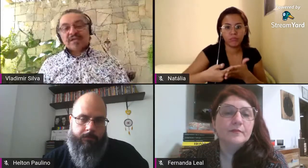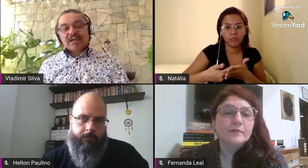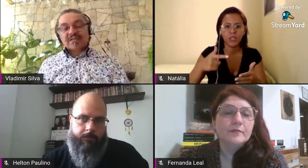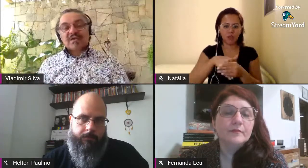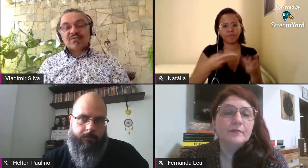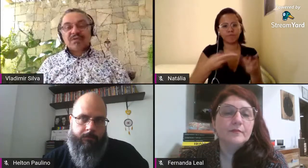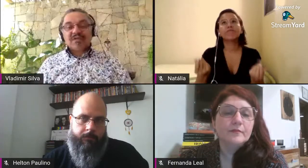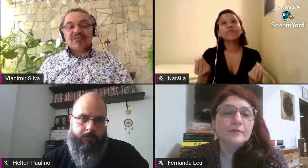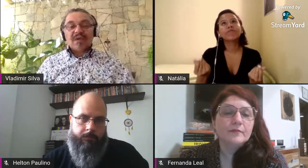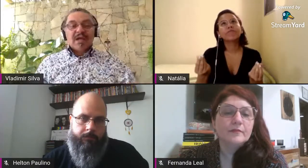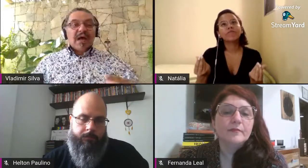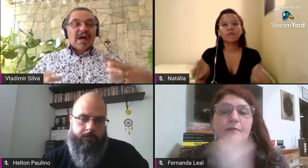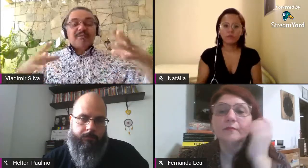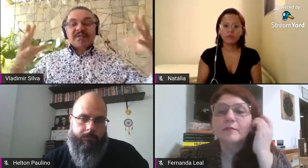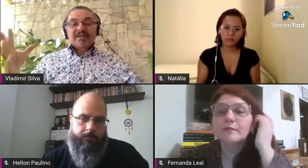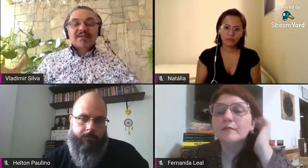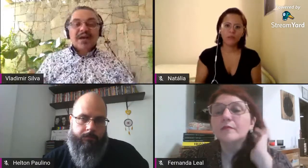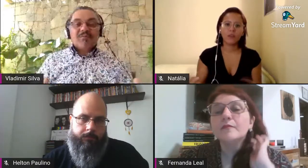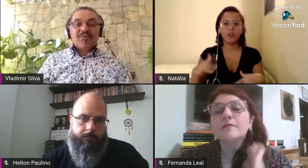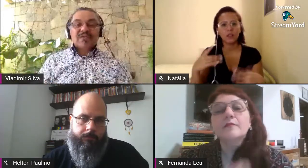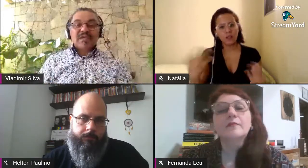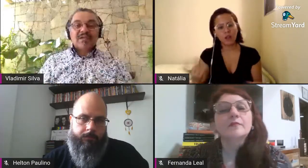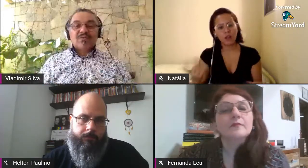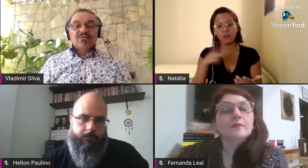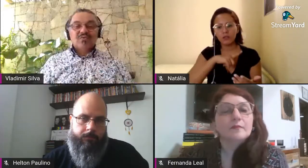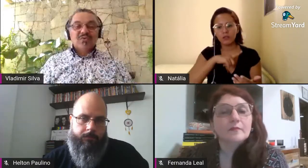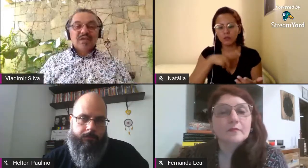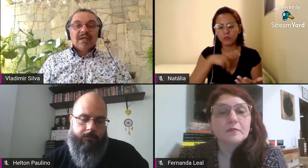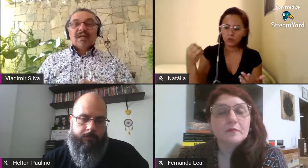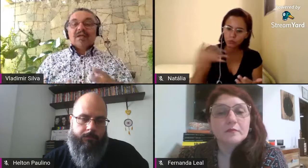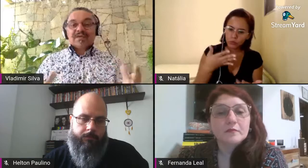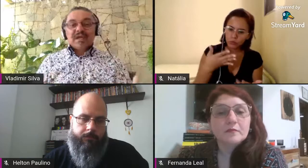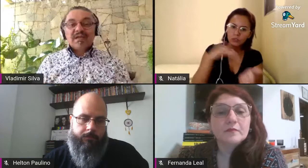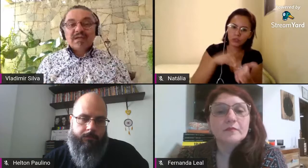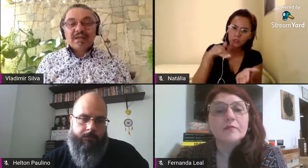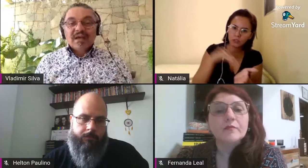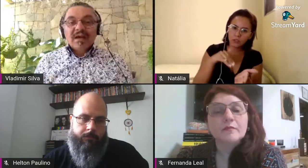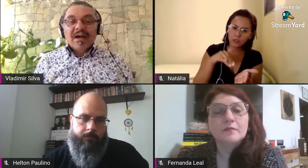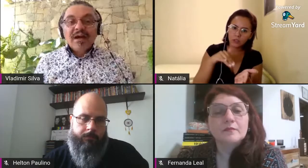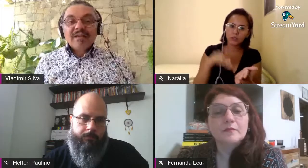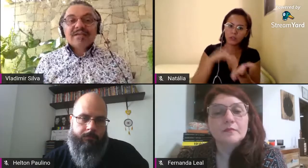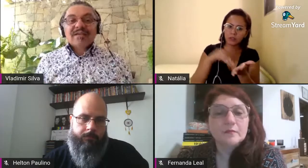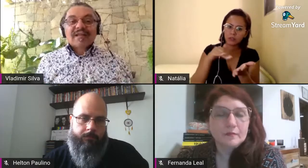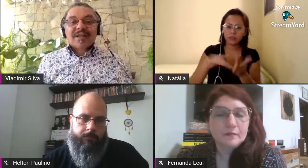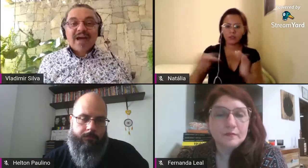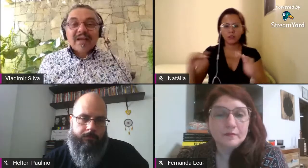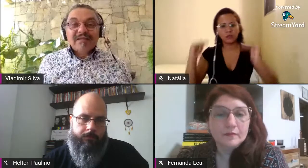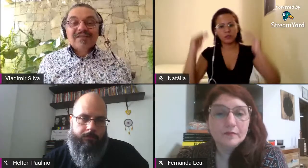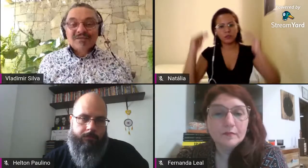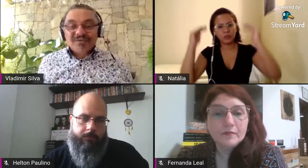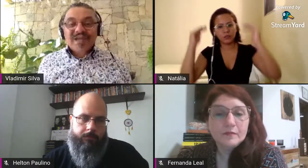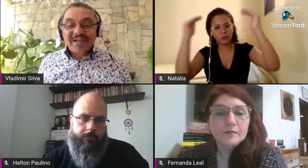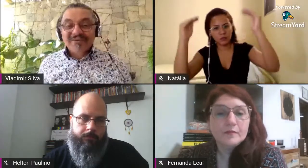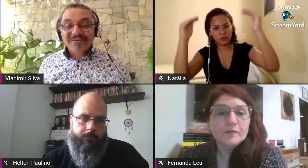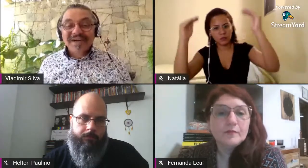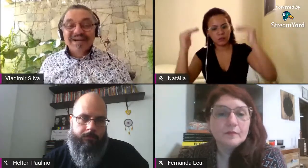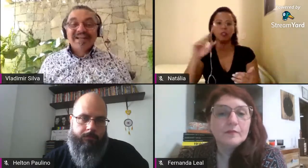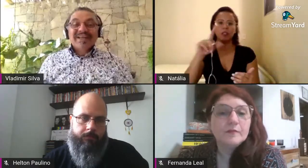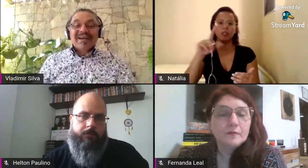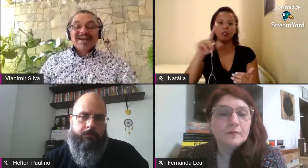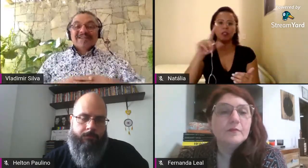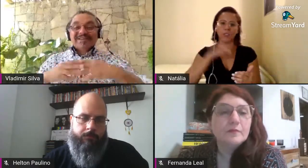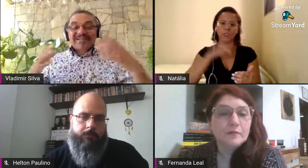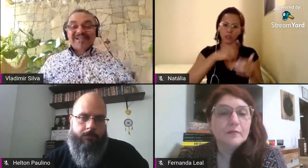novo secretário executivo, abre-se edital para o Conselho de Cultura. Eu sei que antes à tarde do que